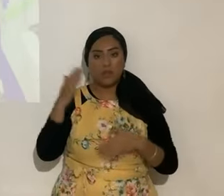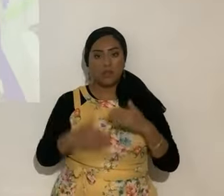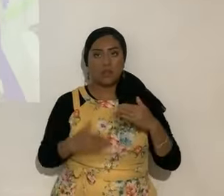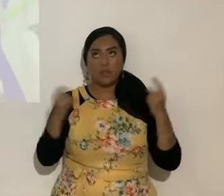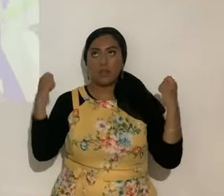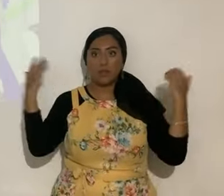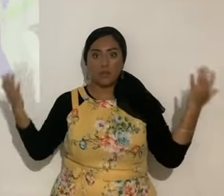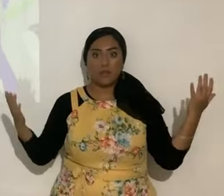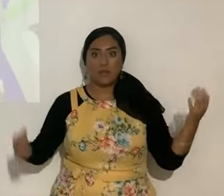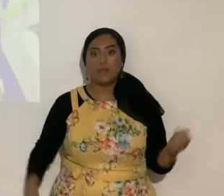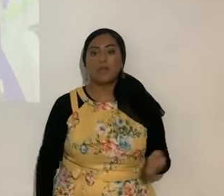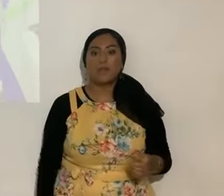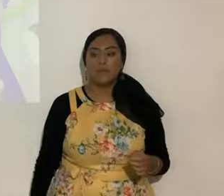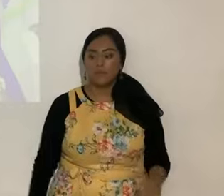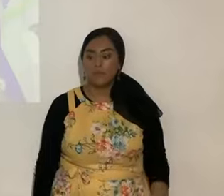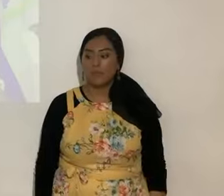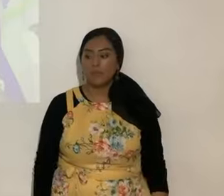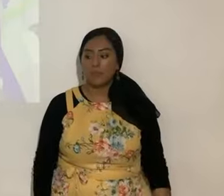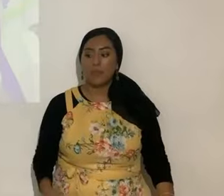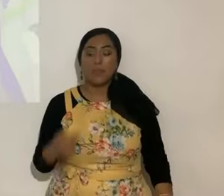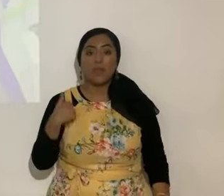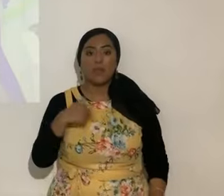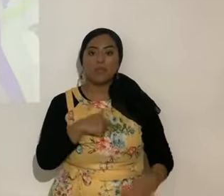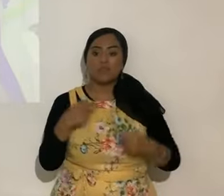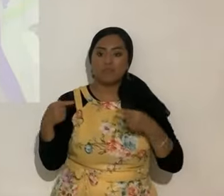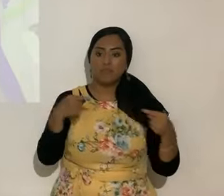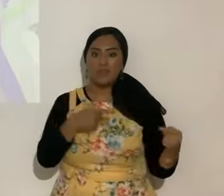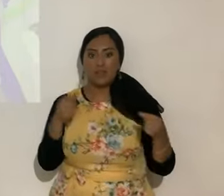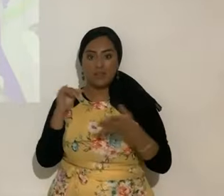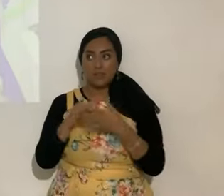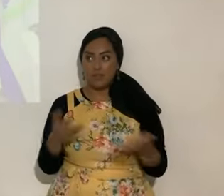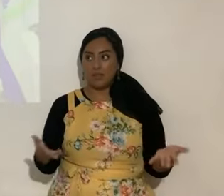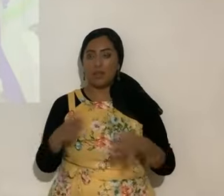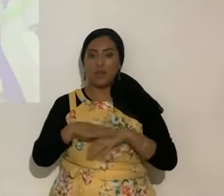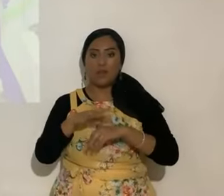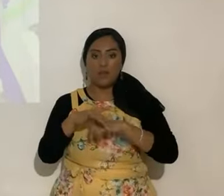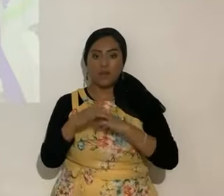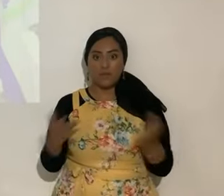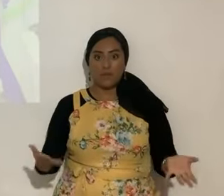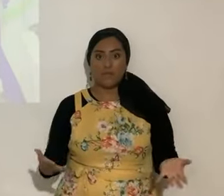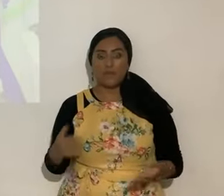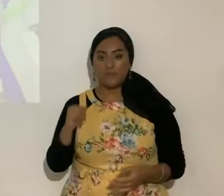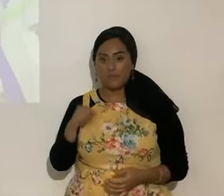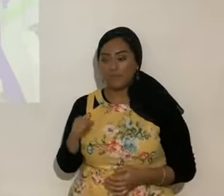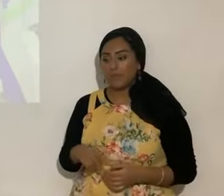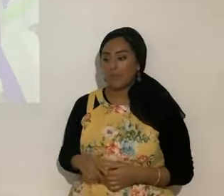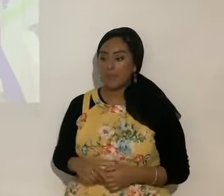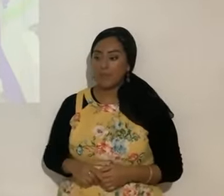aleluya, pero se tiene, nosotros luchamos contra eso, aquí mismo en la tierra, ¿sí o no? ¿Sí?